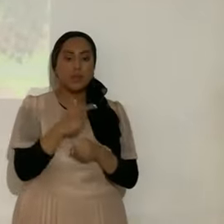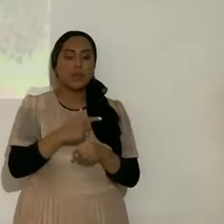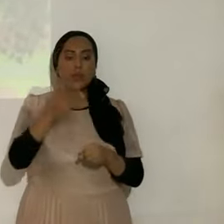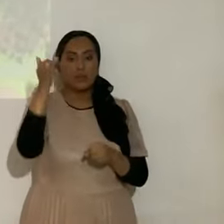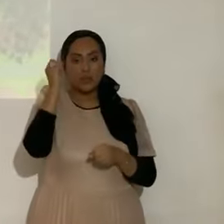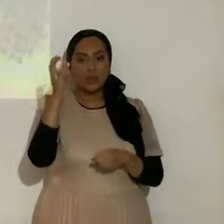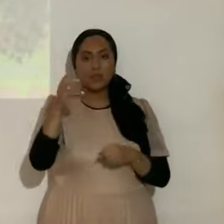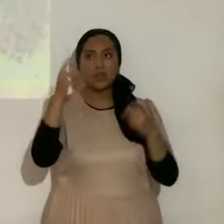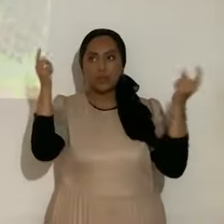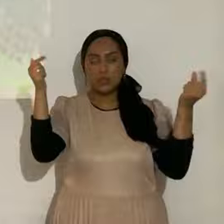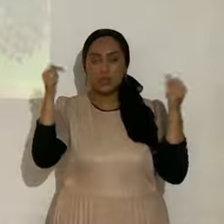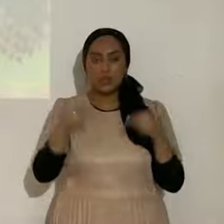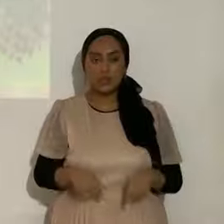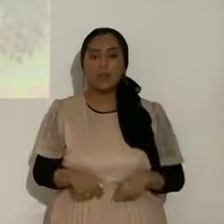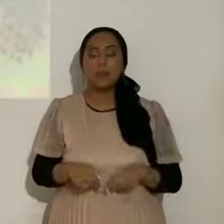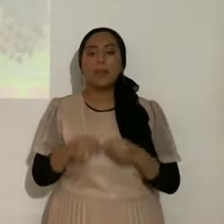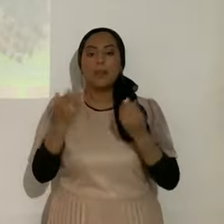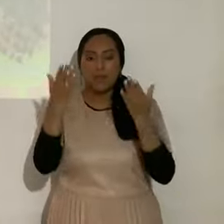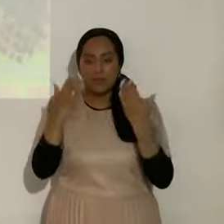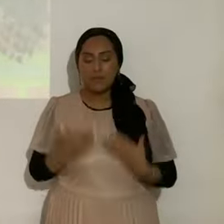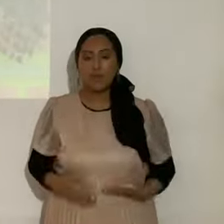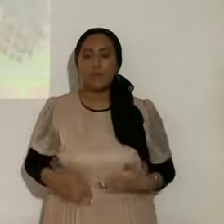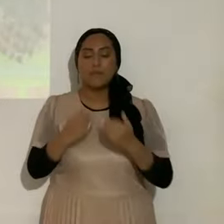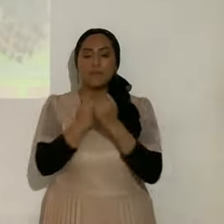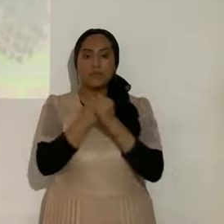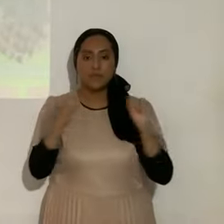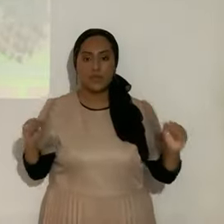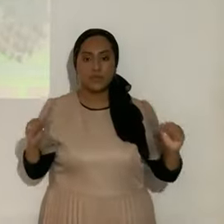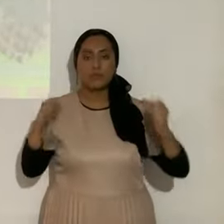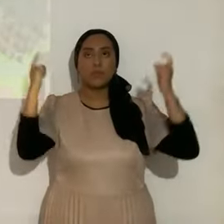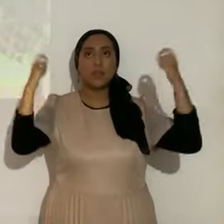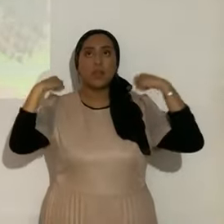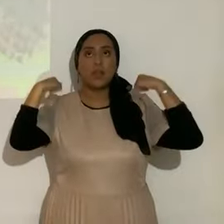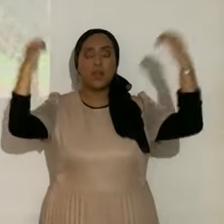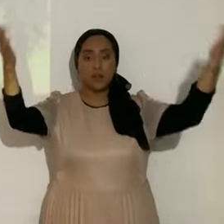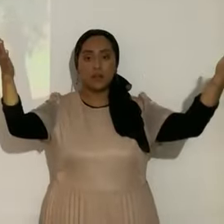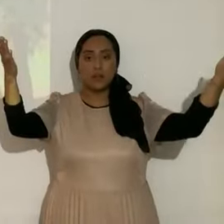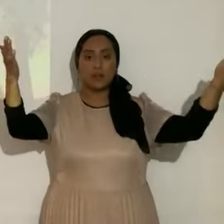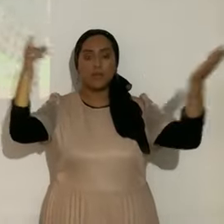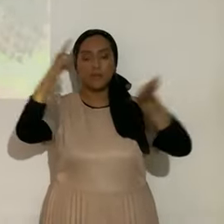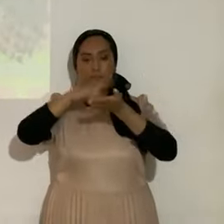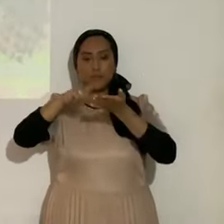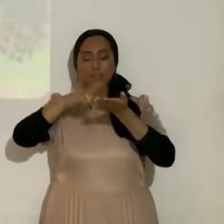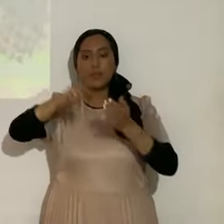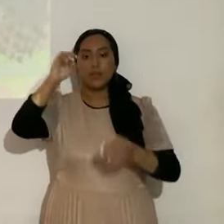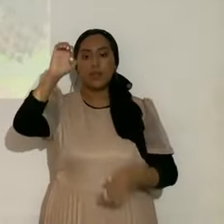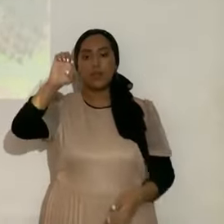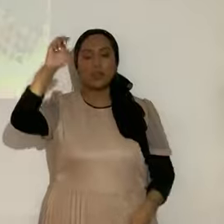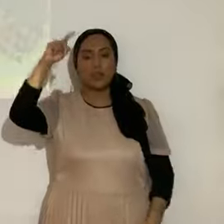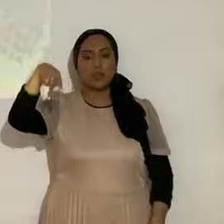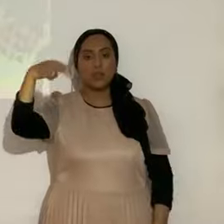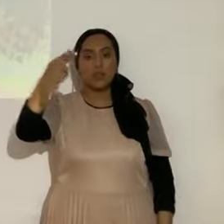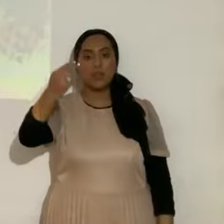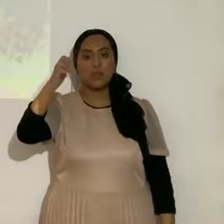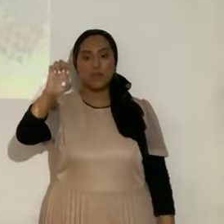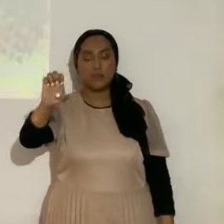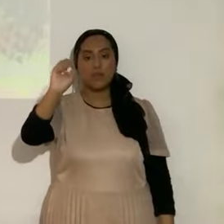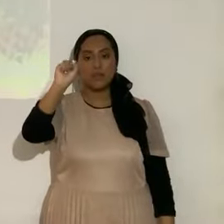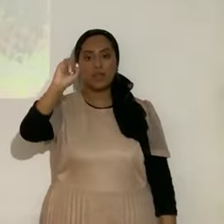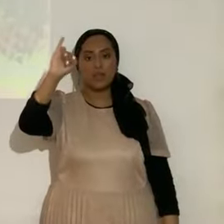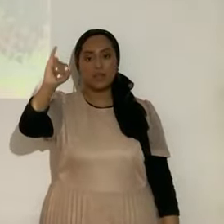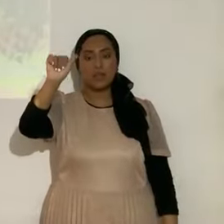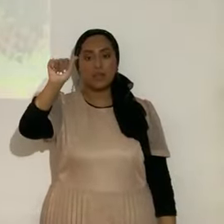Yahshua vino, sí, a darnos la libertad. Aleluya. Vamos a Efesios, hermanos, por favor. Vamos